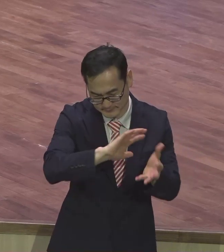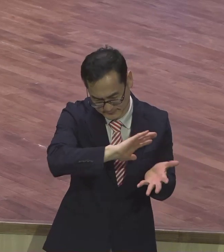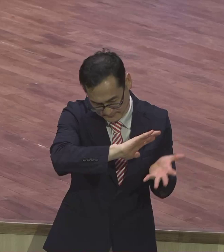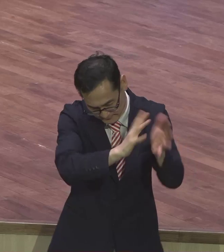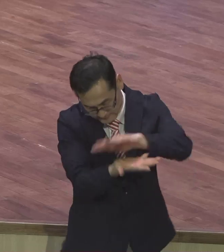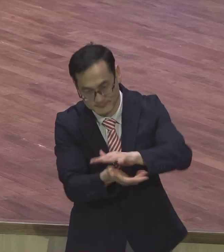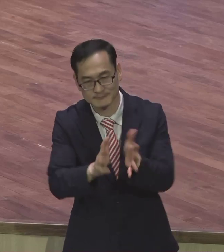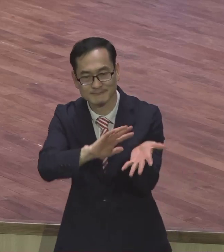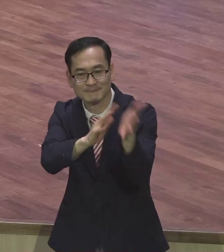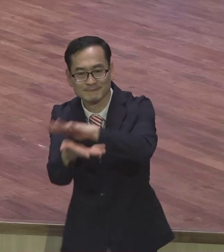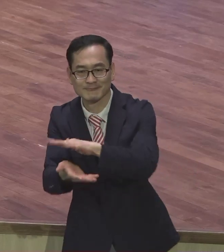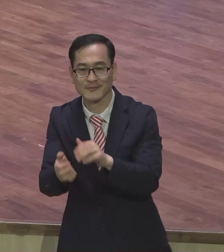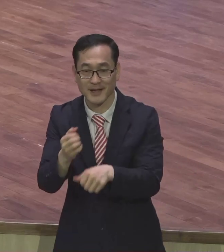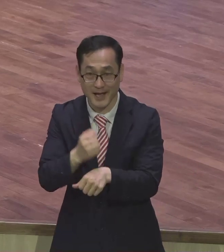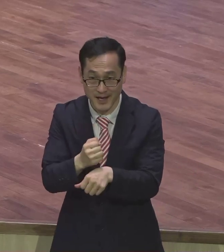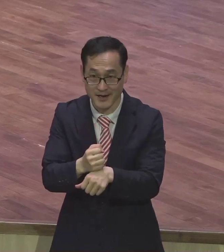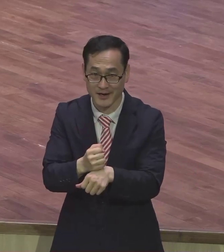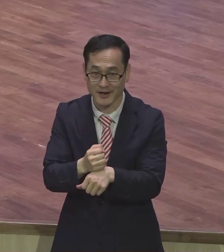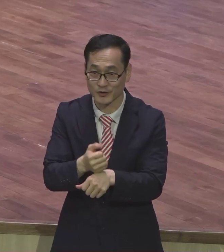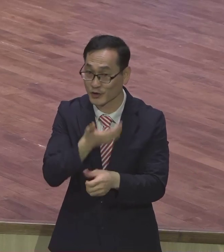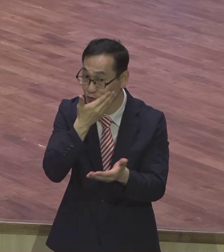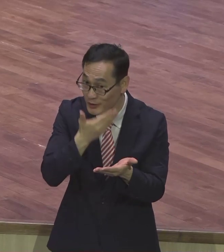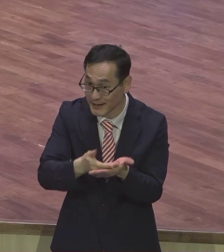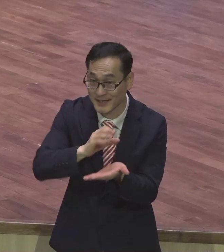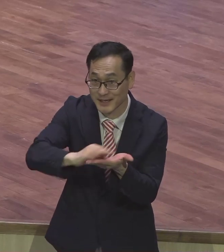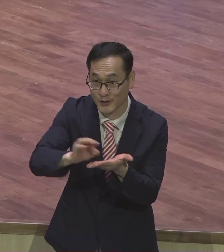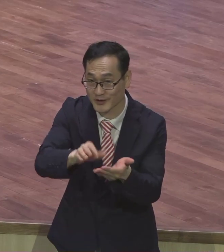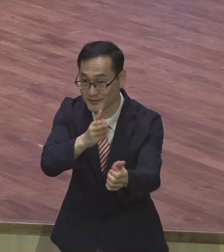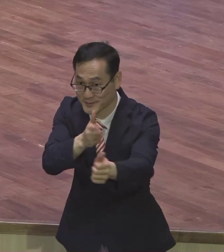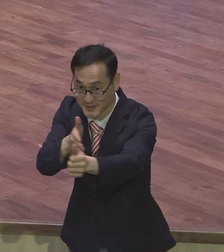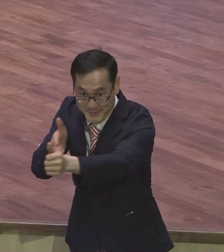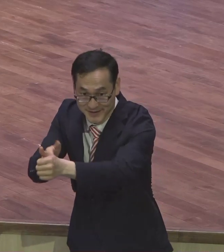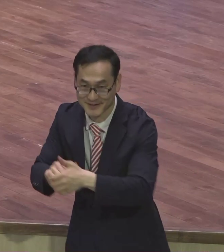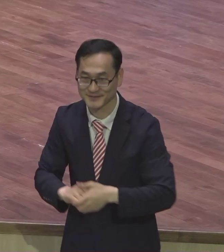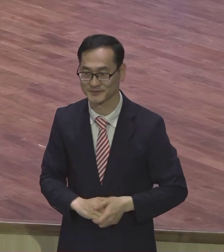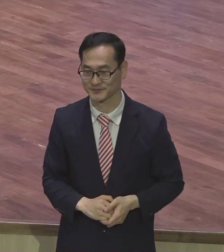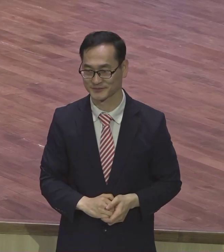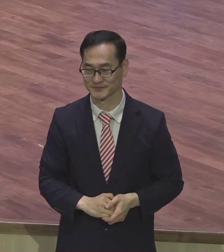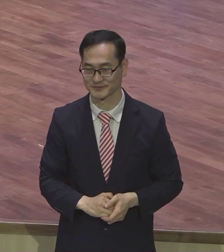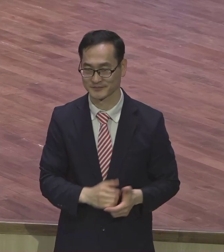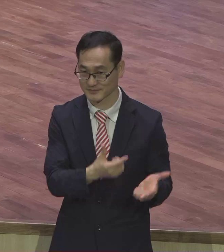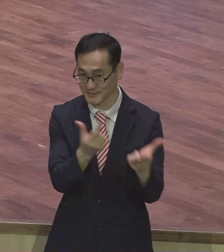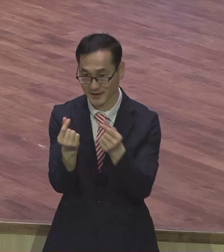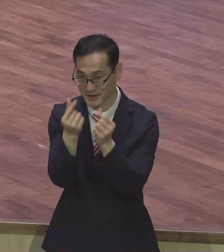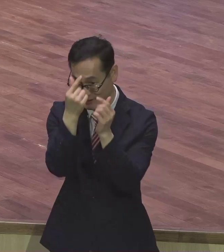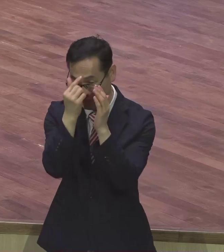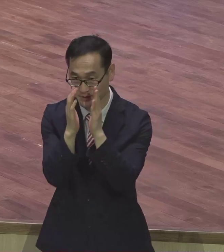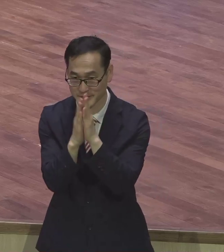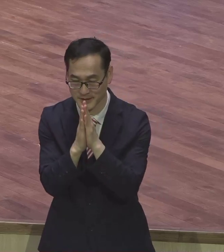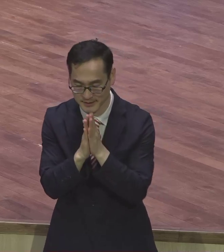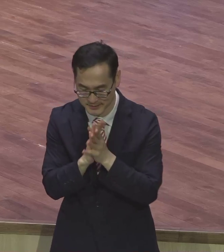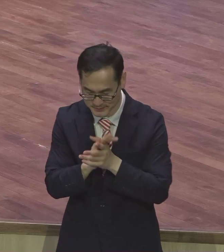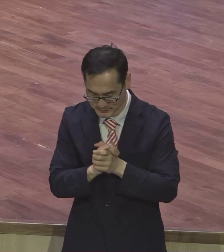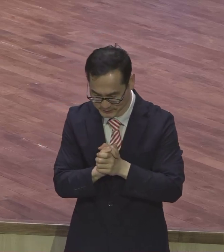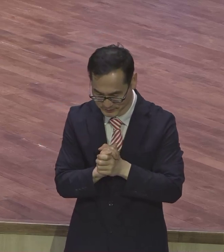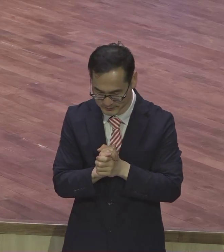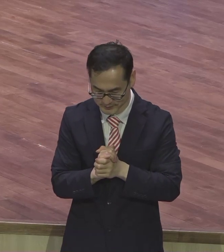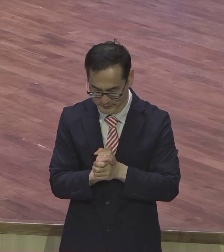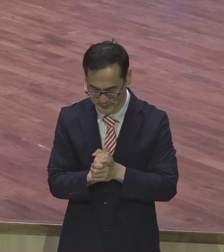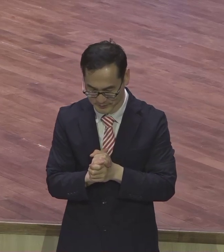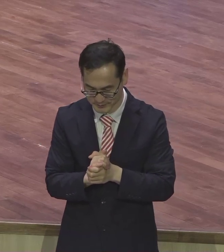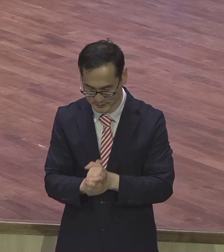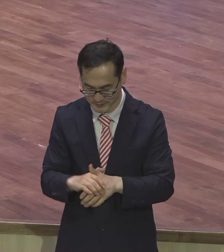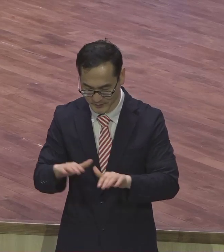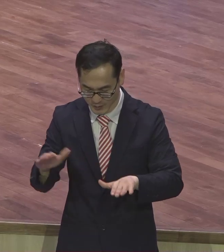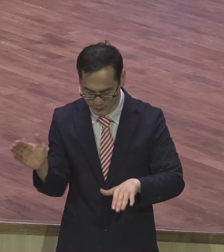쓰임 받는 예원계의 모든 성도의 길을 제물을 기부합니다 기도합시다 아버지 하나님 예원계의 모든 성도들 오늘부터